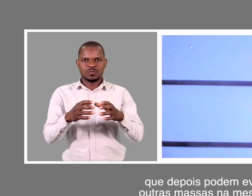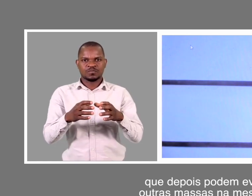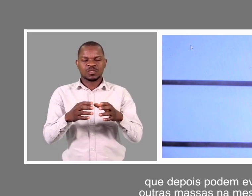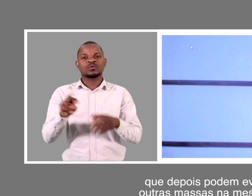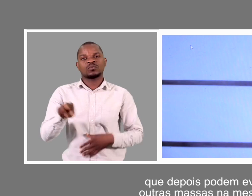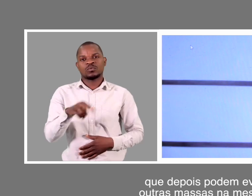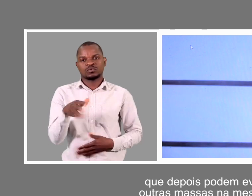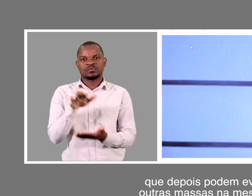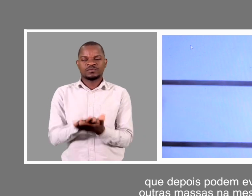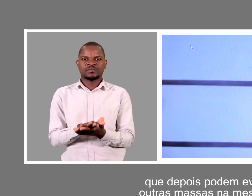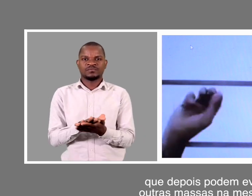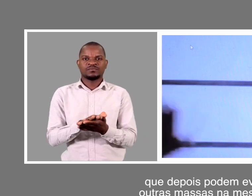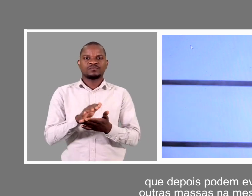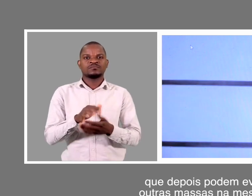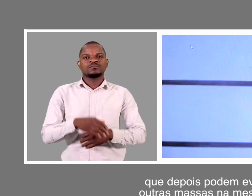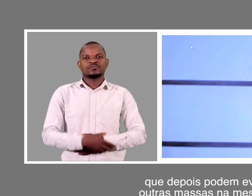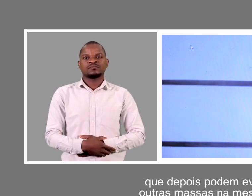massas nessa região.